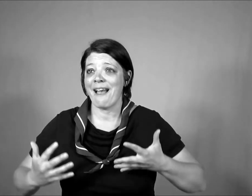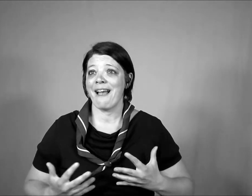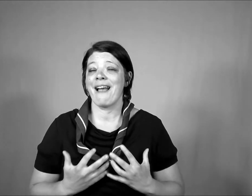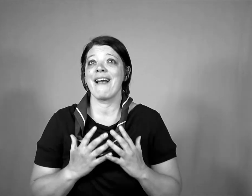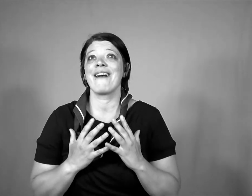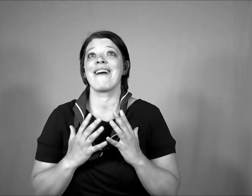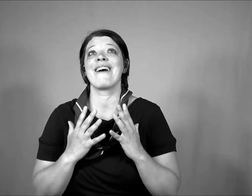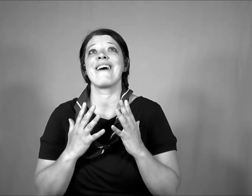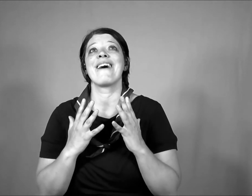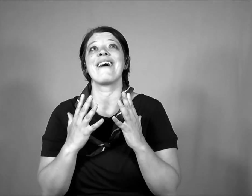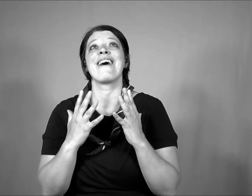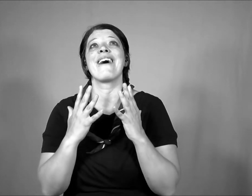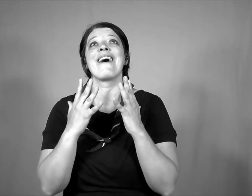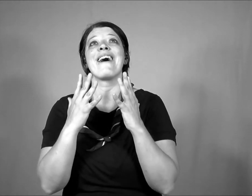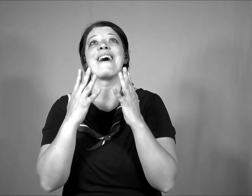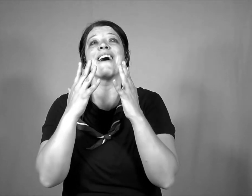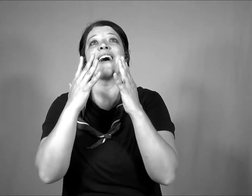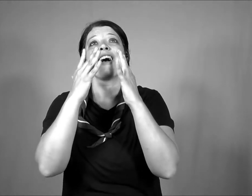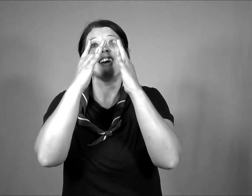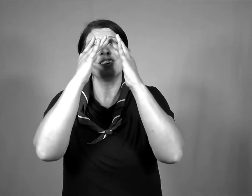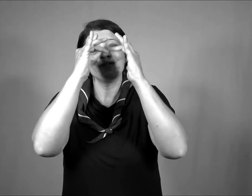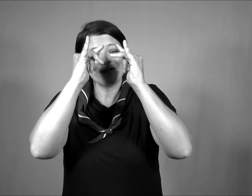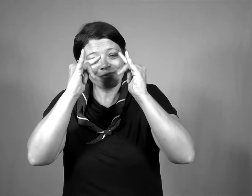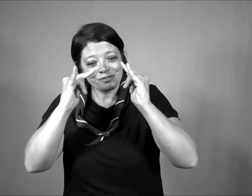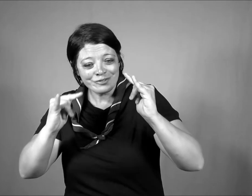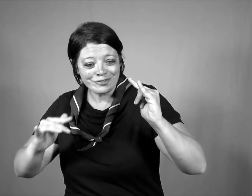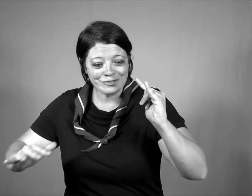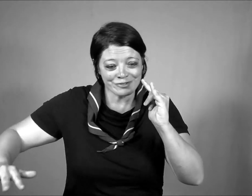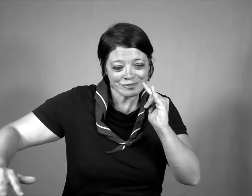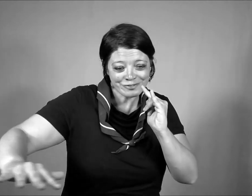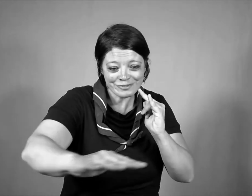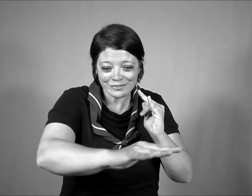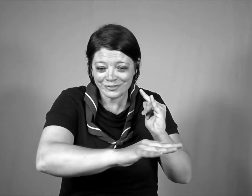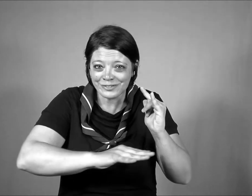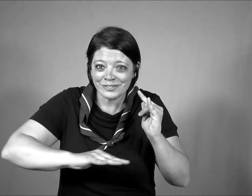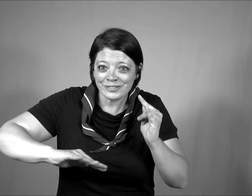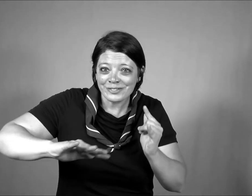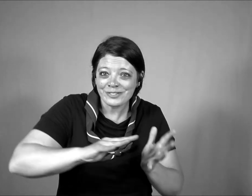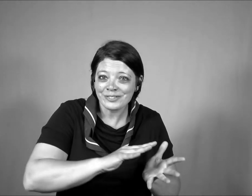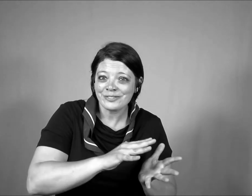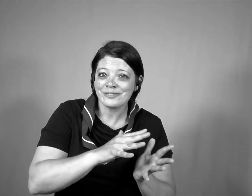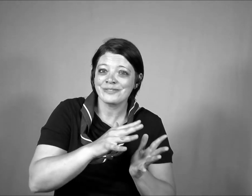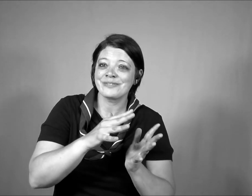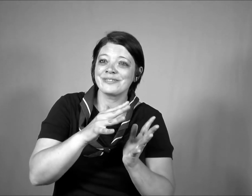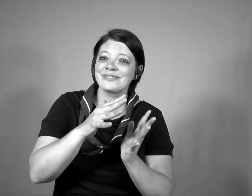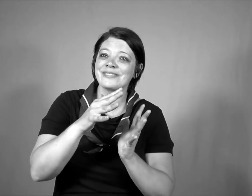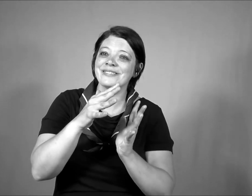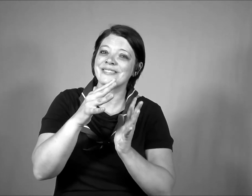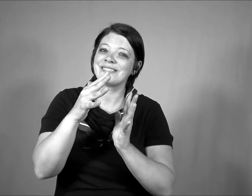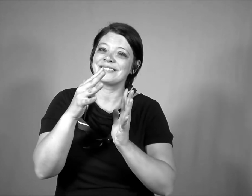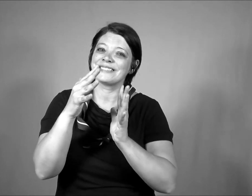joie ardente qui de ce camp s'en va